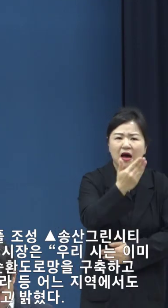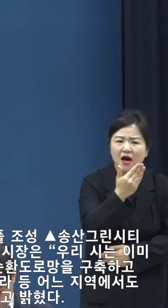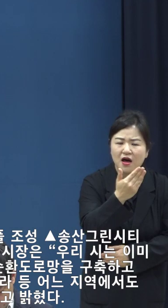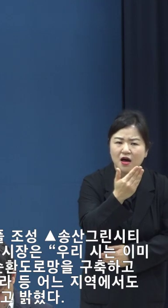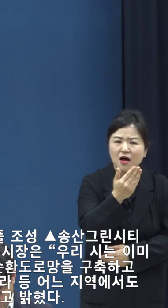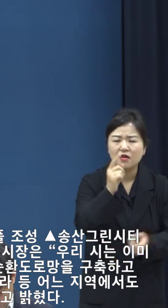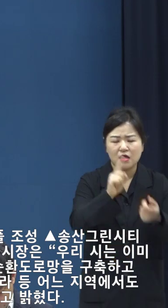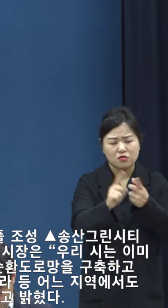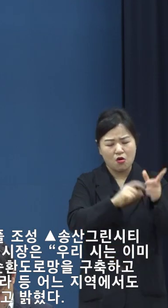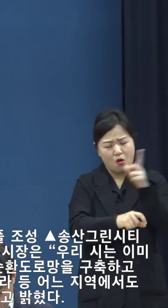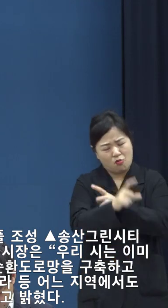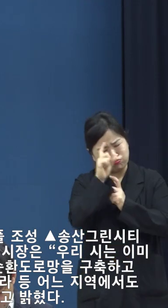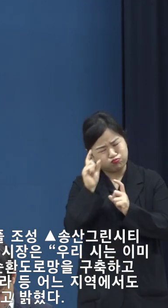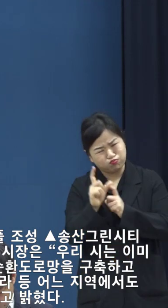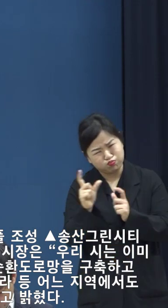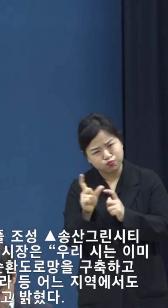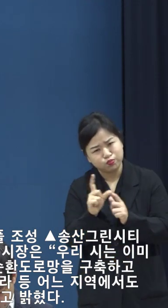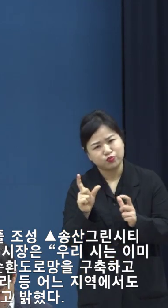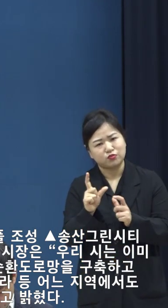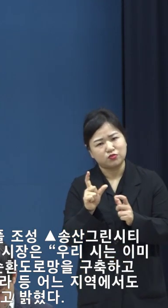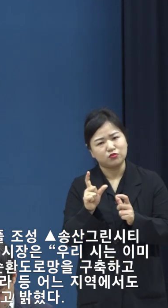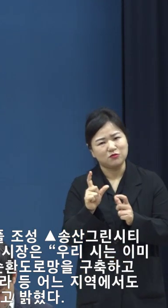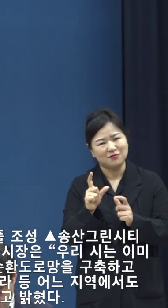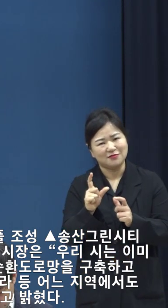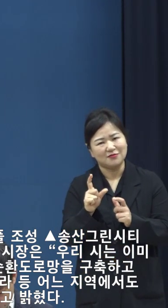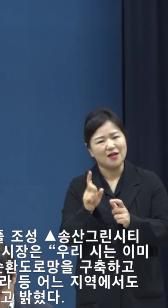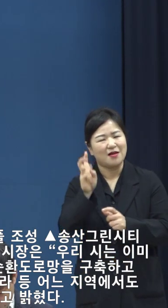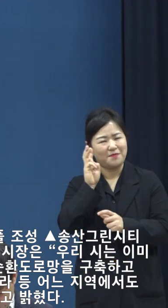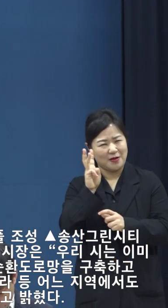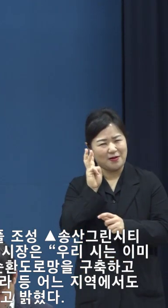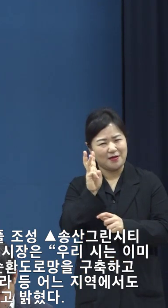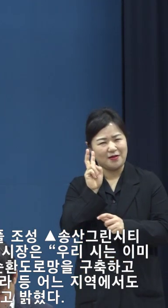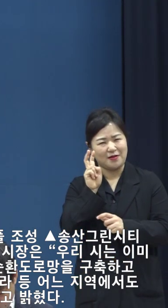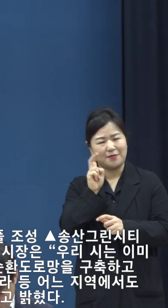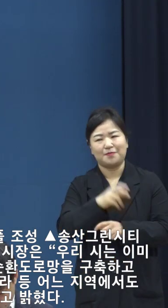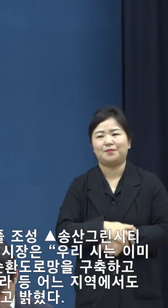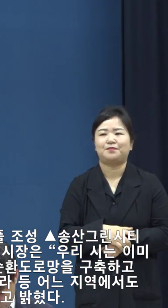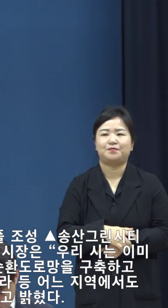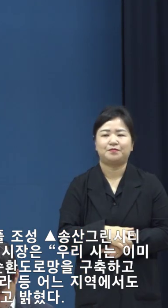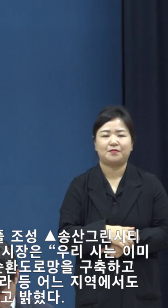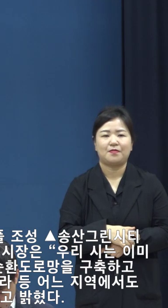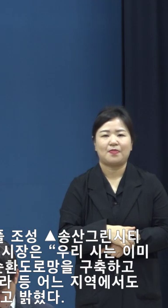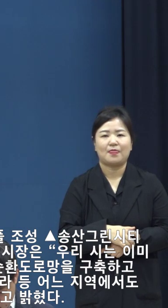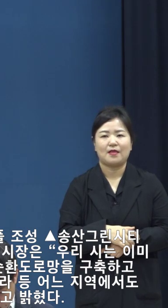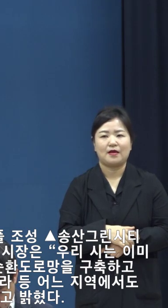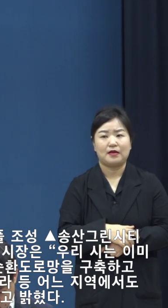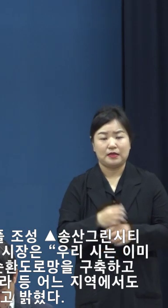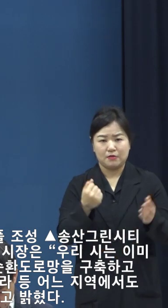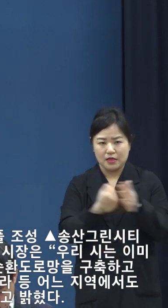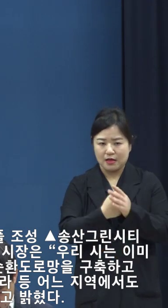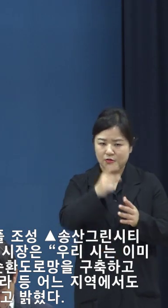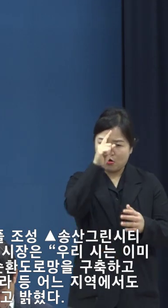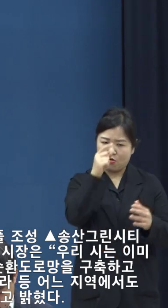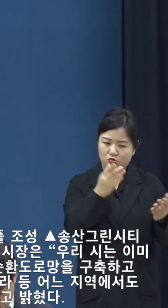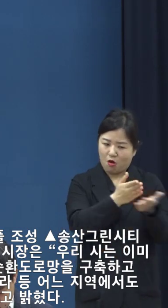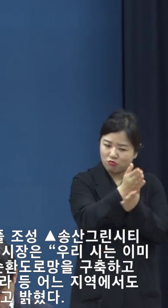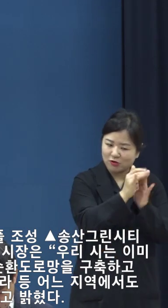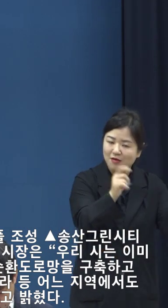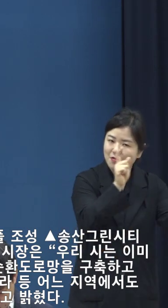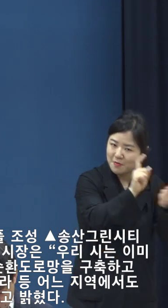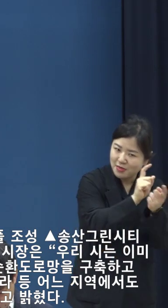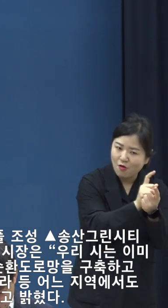대해서 고민한 기간이 지난 300여 일이 아니었나 이렇게 생각합니다. 그래서 저는 전문가도 만나고